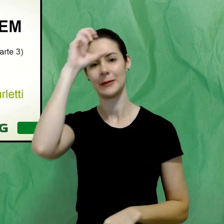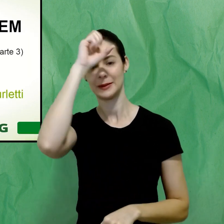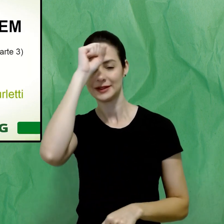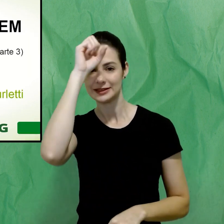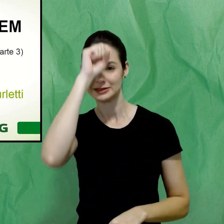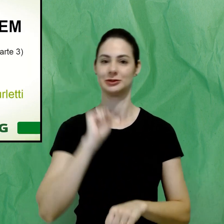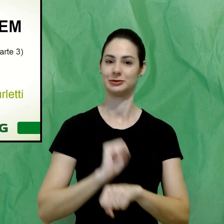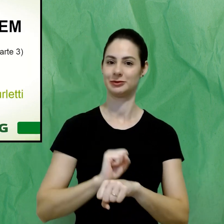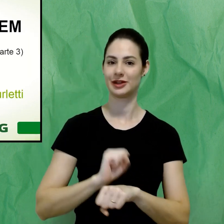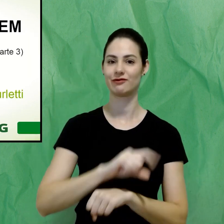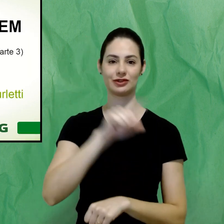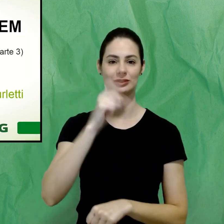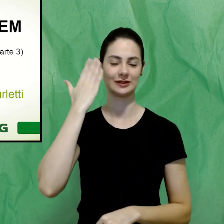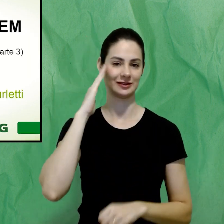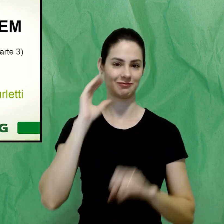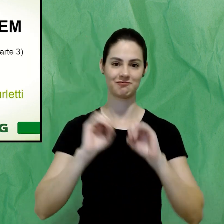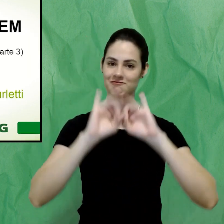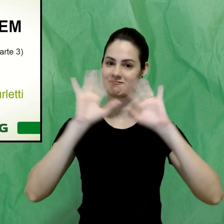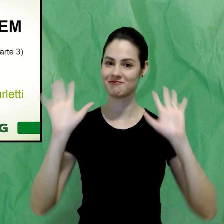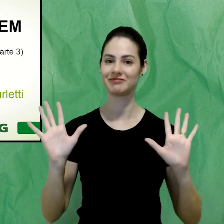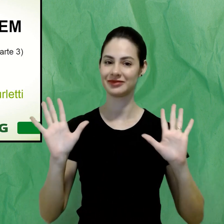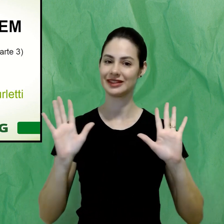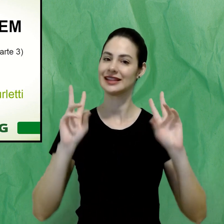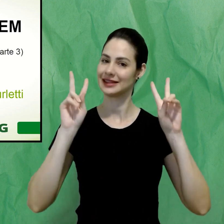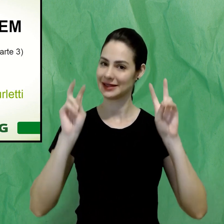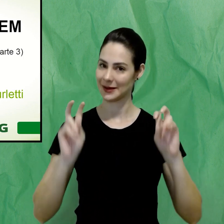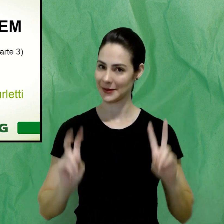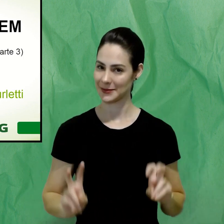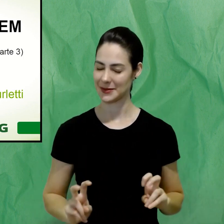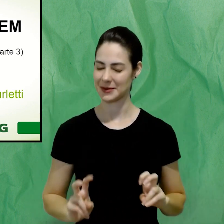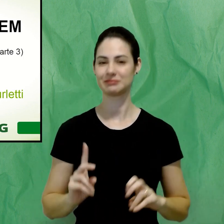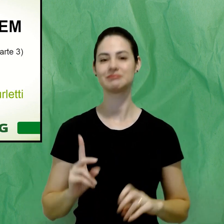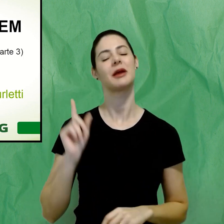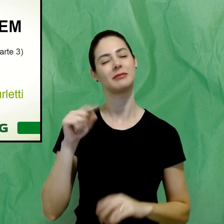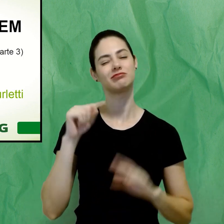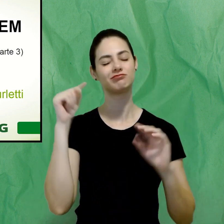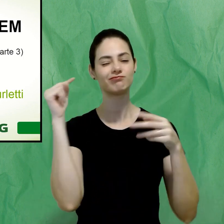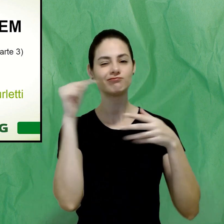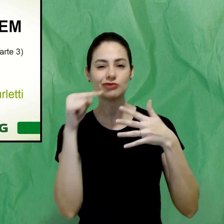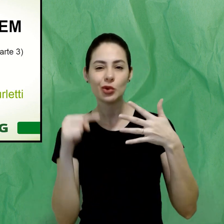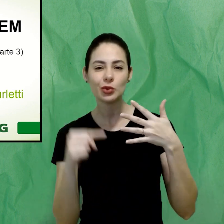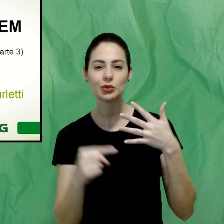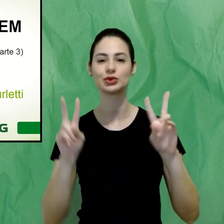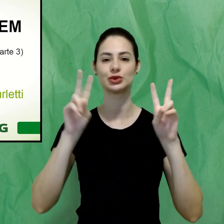espero que vocês tenham aprendido, espero que vocês tenham compreendido esses tópicos que são